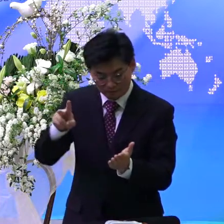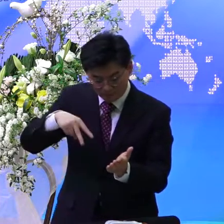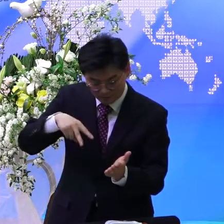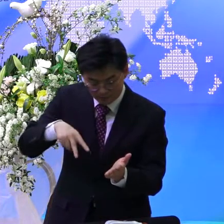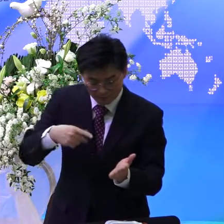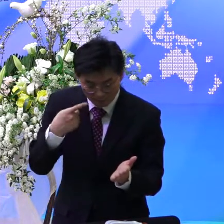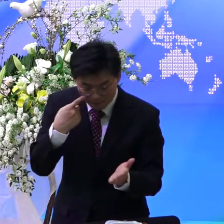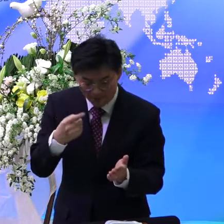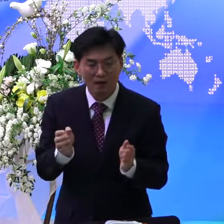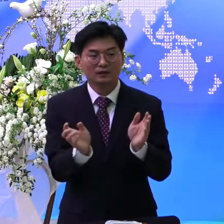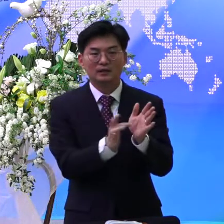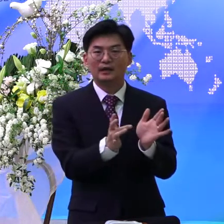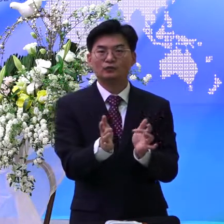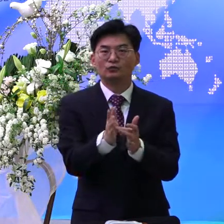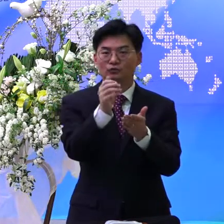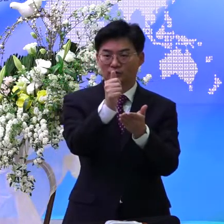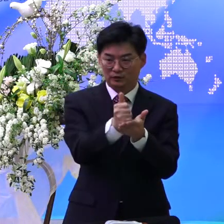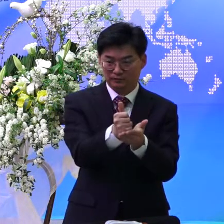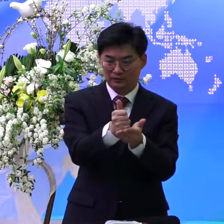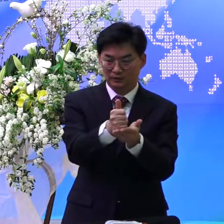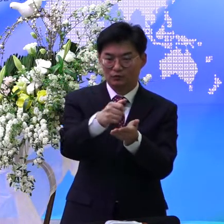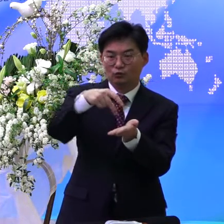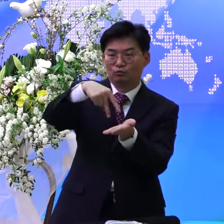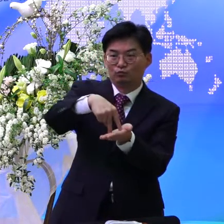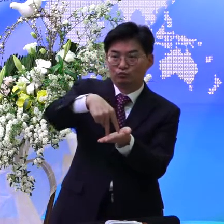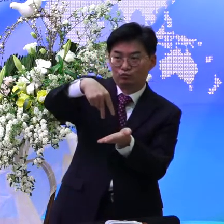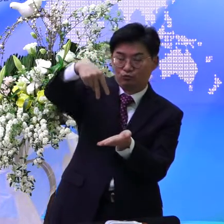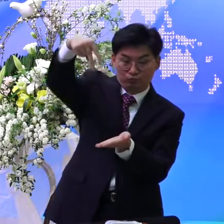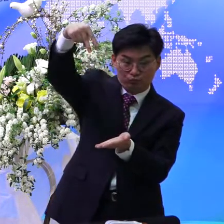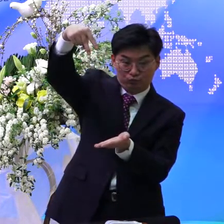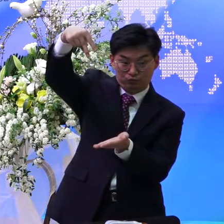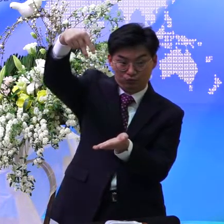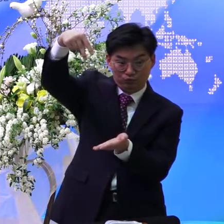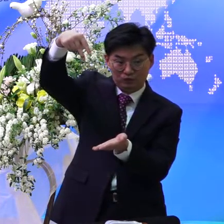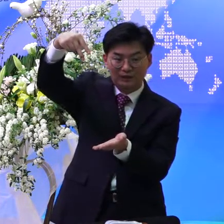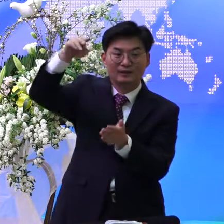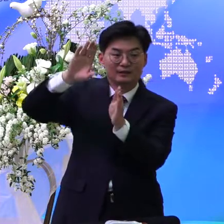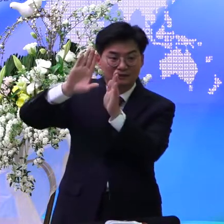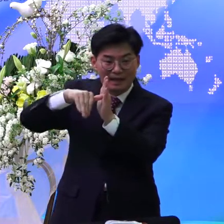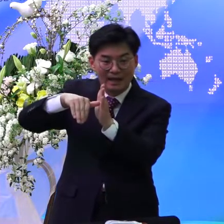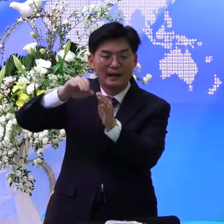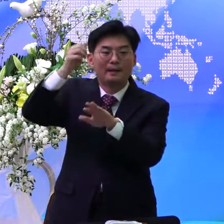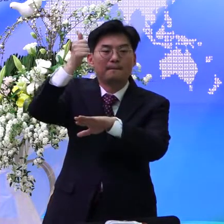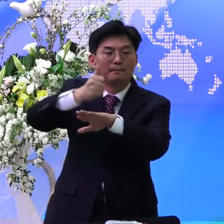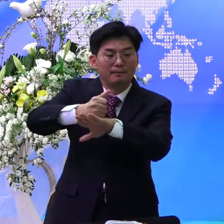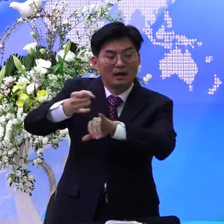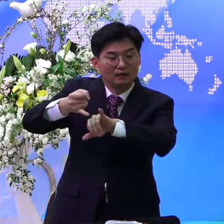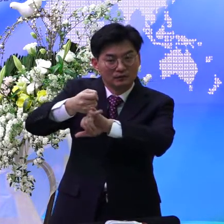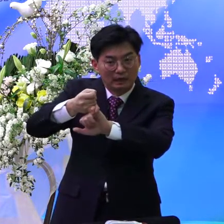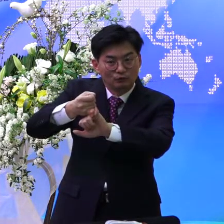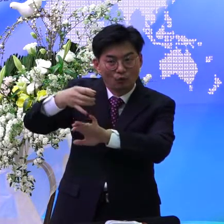승천하시면서 제자들에게 약속을 남기셨습니다. 그 약속이 뭐냐면 너희가 성령의 세례를